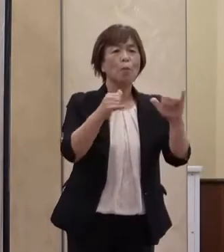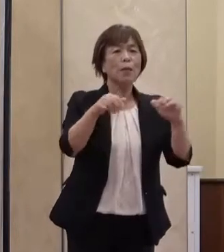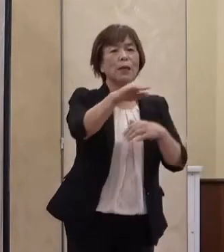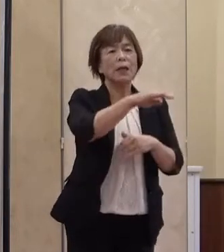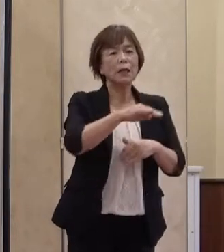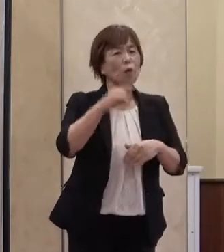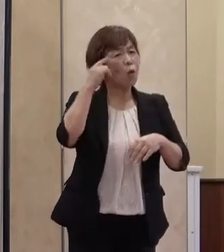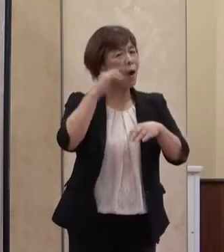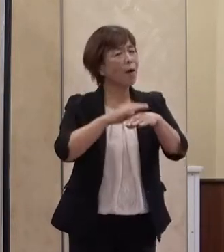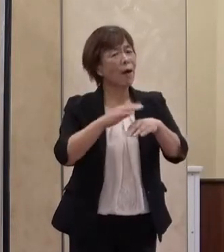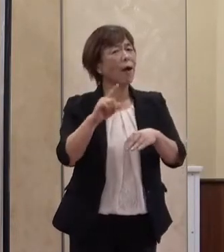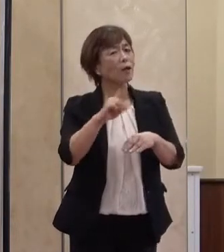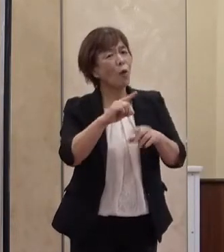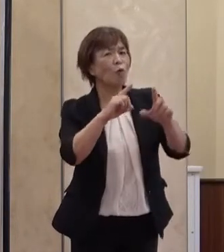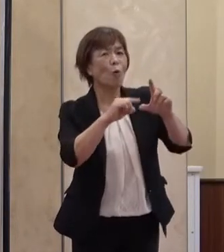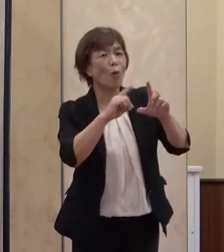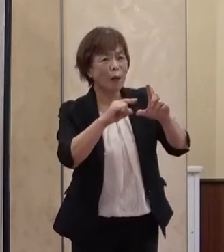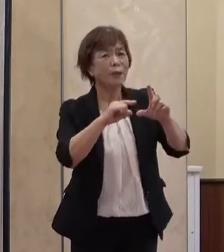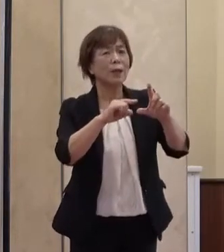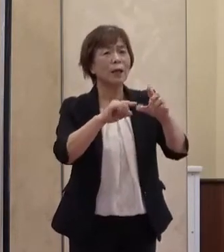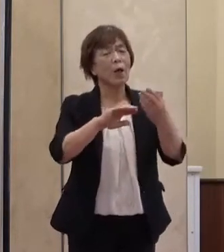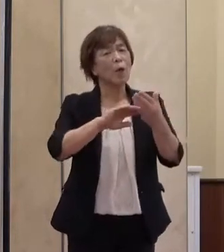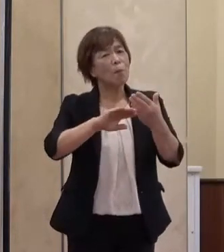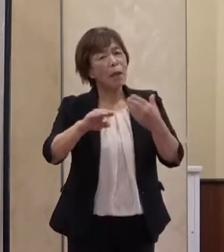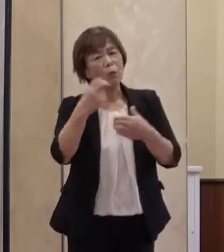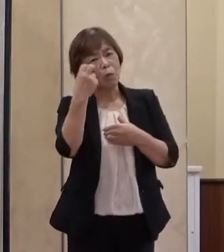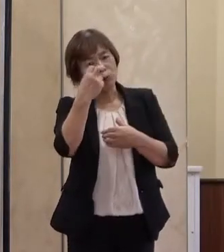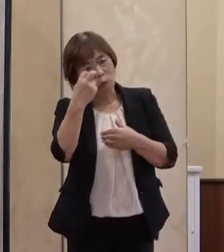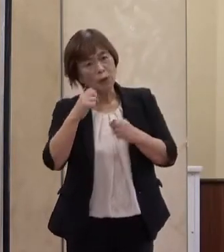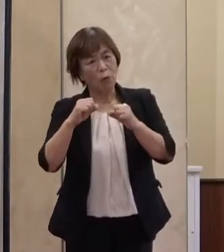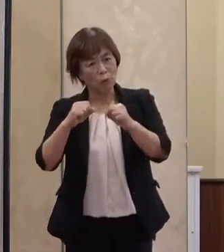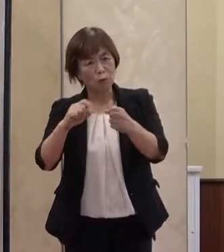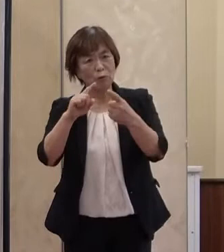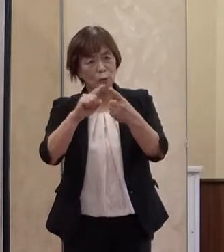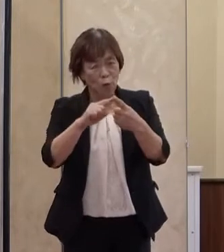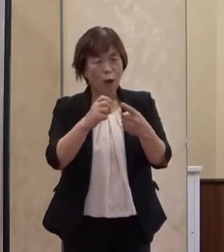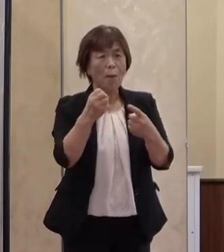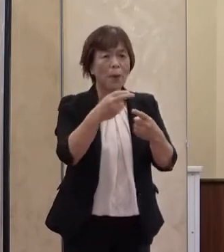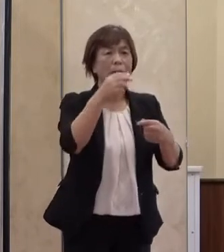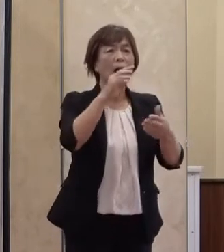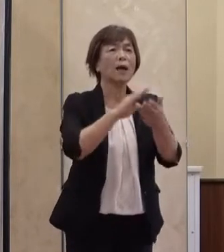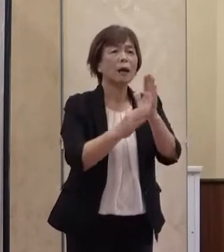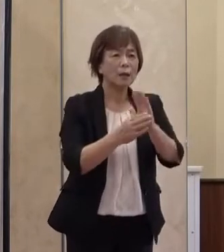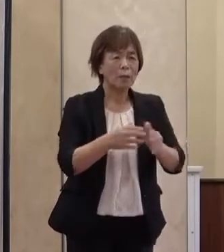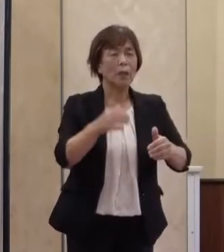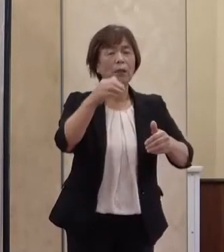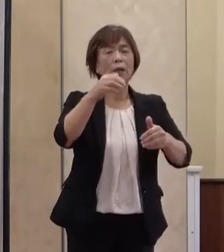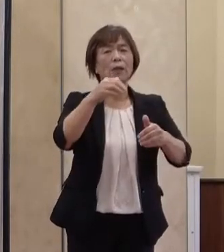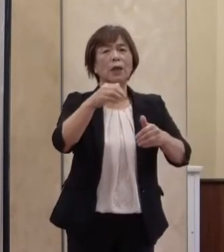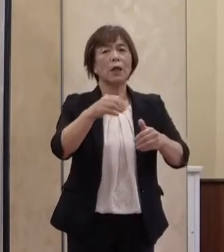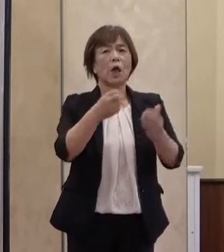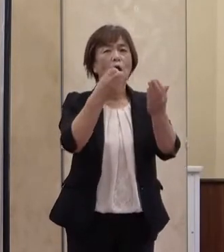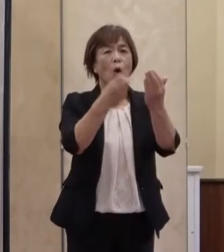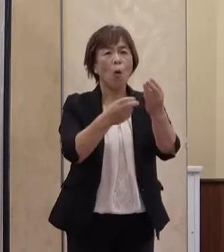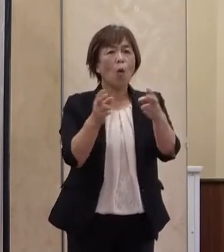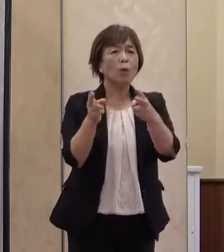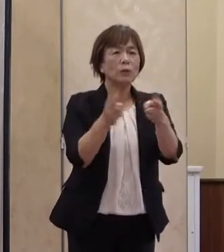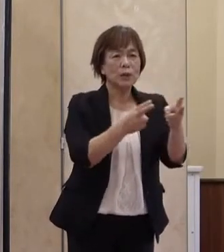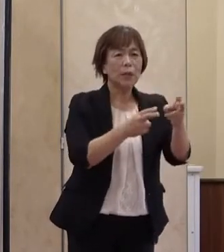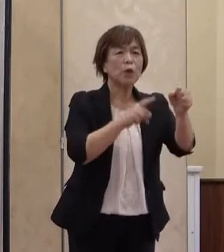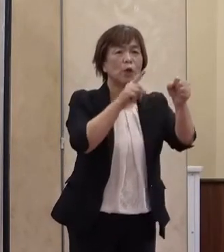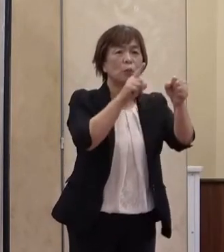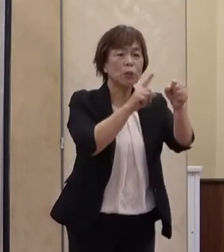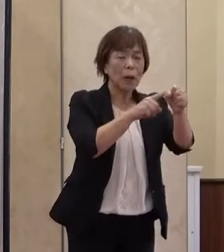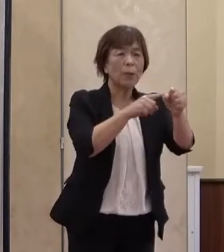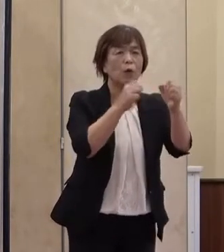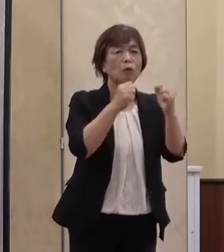が求めておられるかというのは、何かまた別途調査したり、投票を改めてその法整備を求めるための住民投